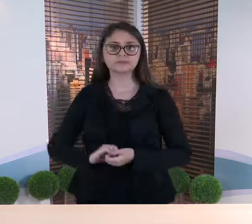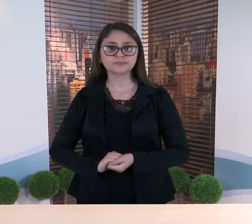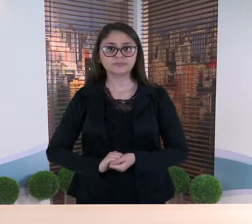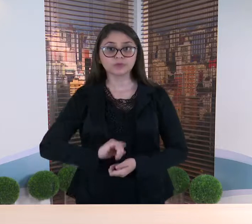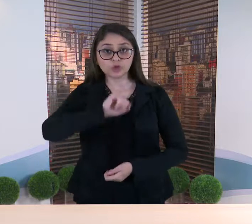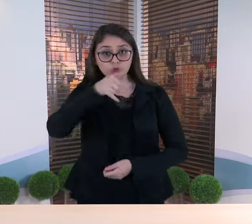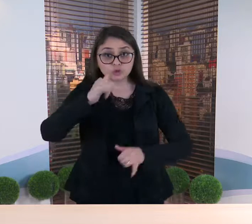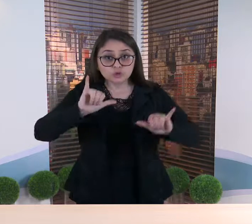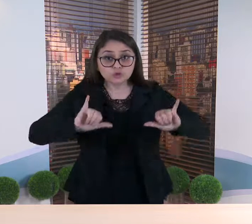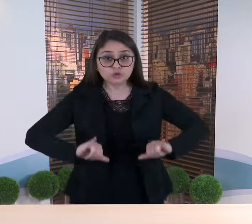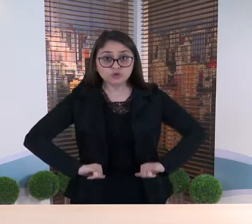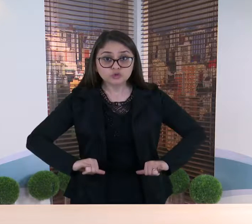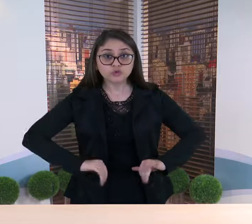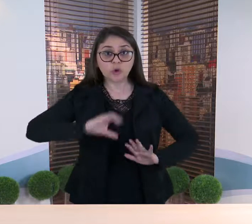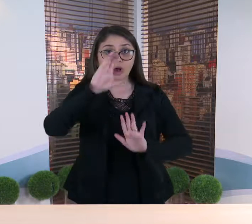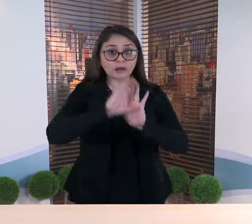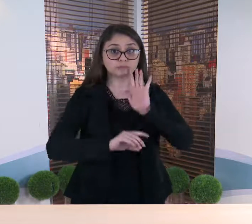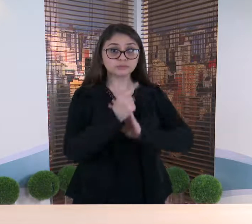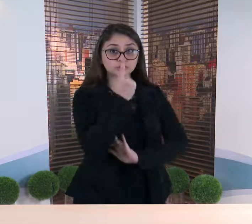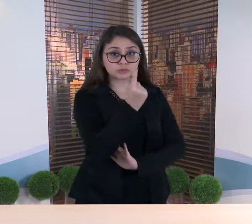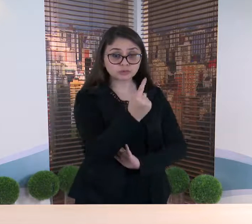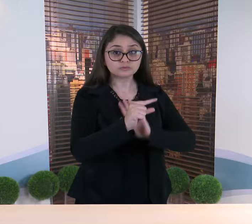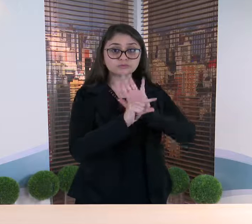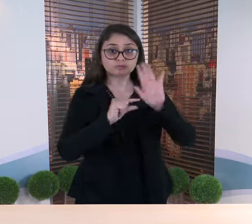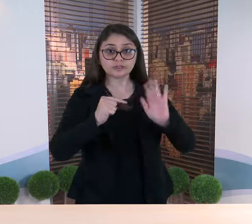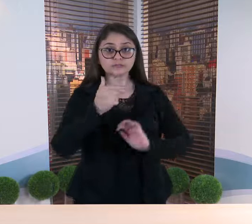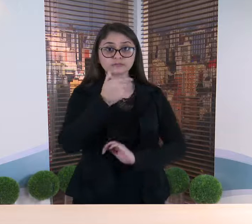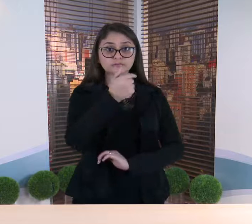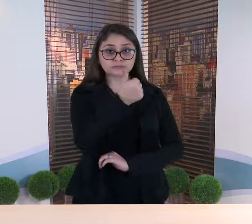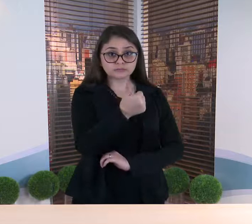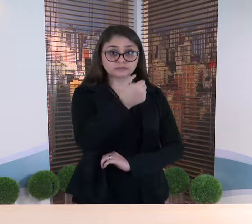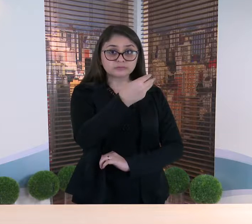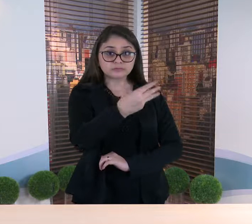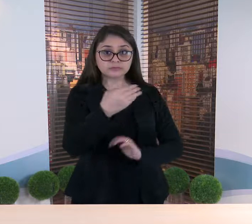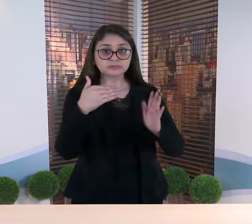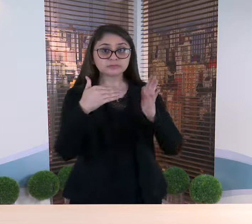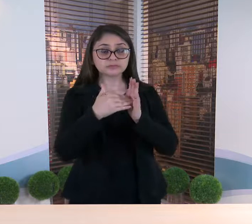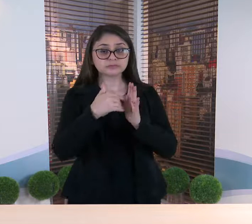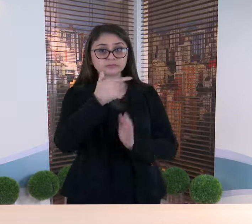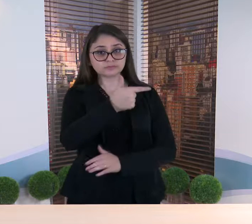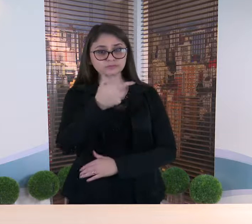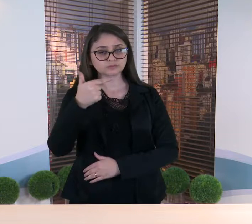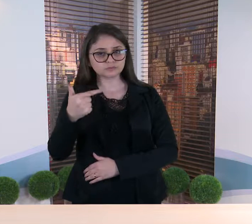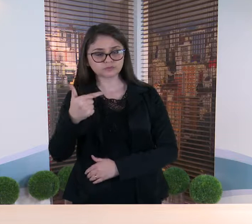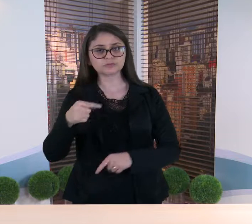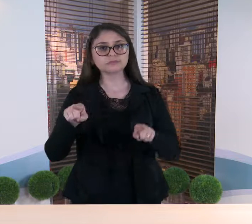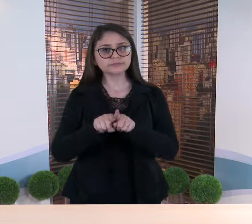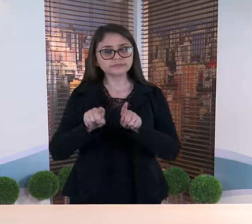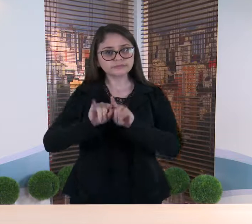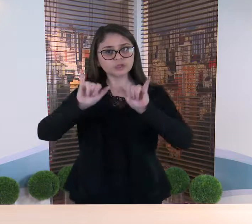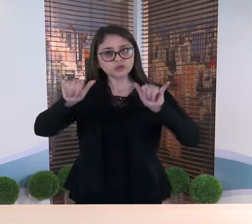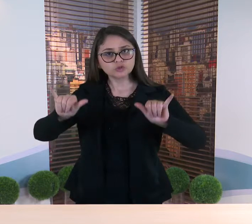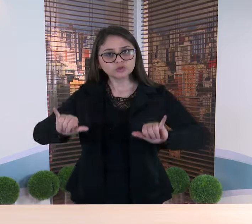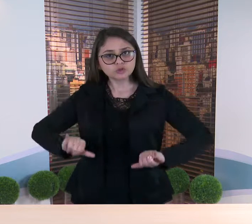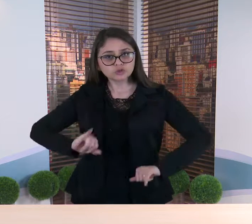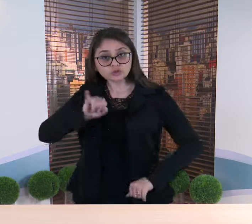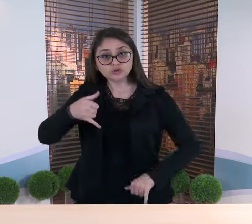está em Jó, capítulo 1, versos 13 a 22, e em Jó, capítulo 2, versos 6 a